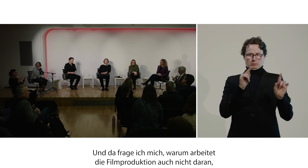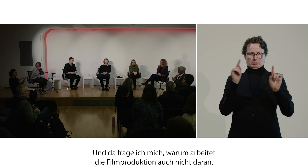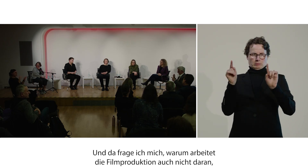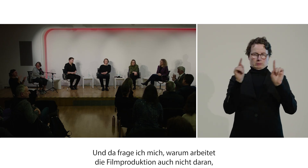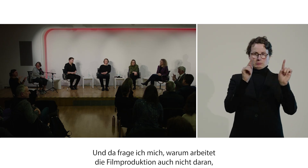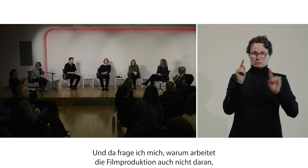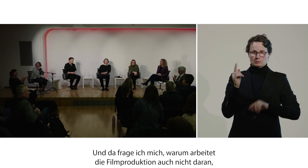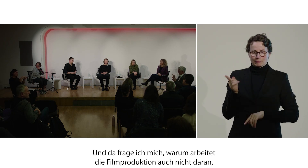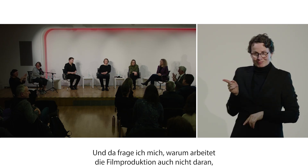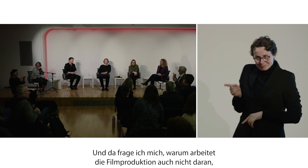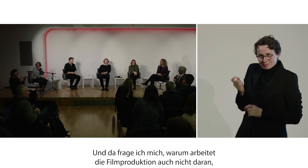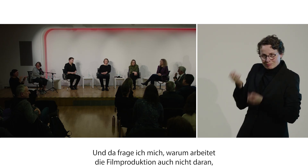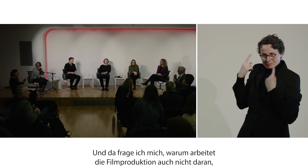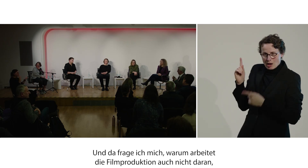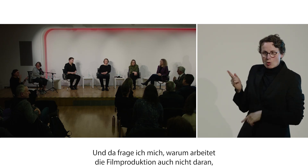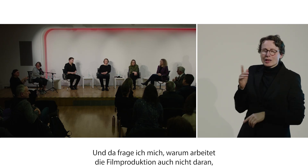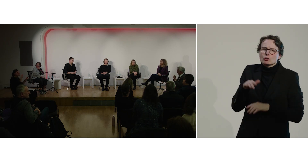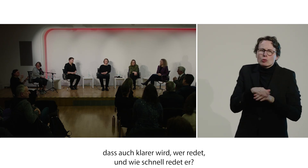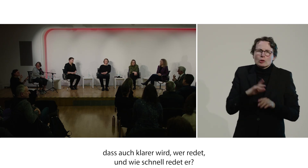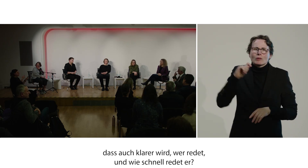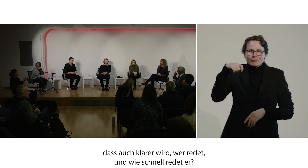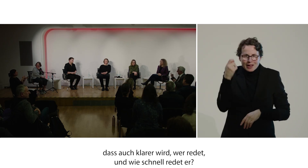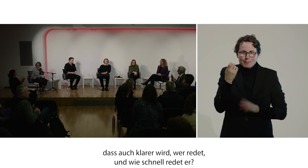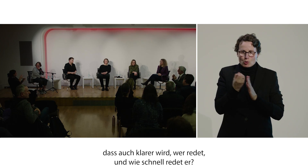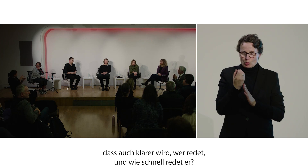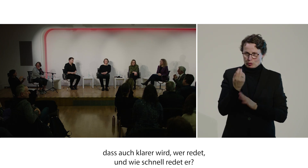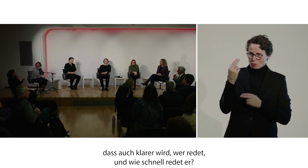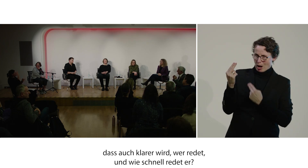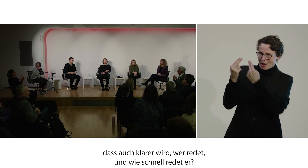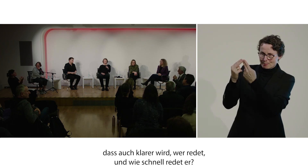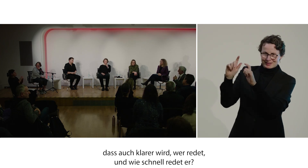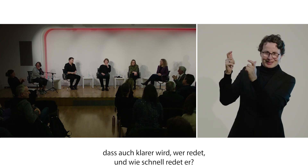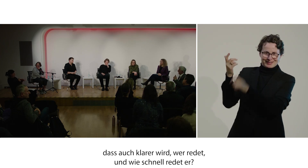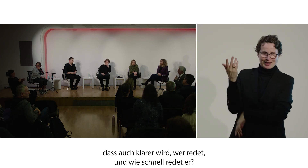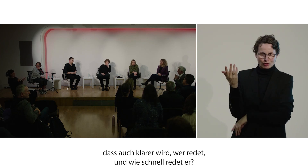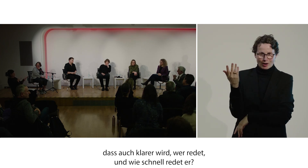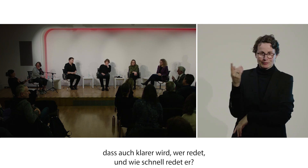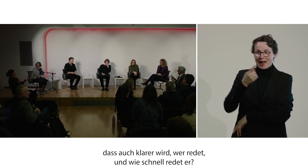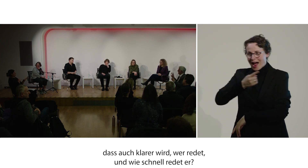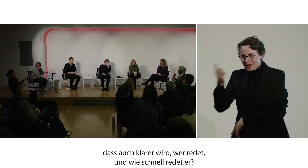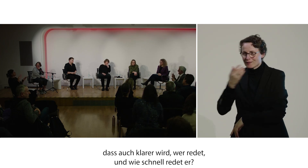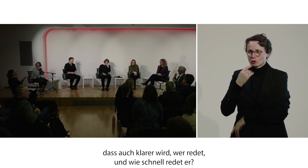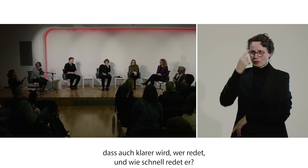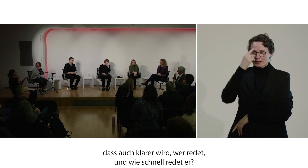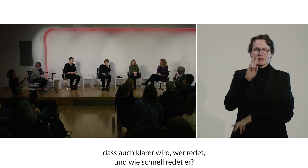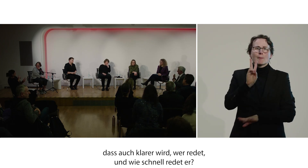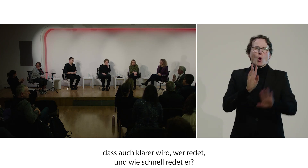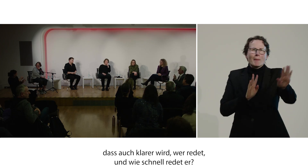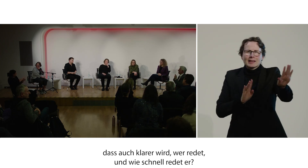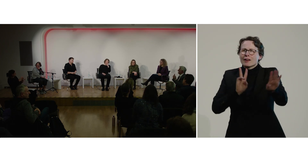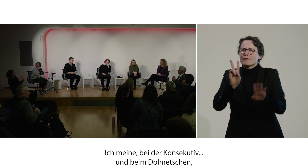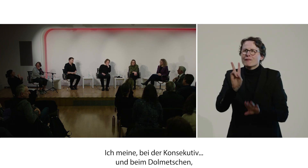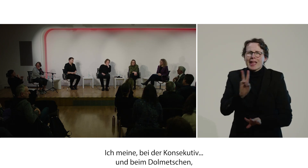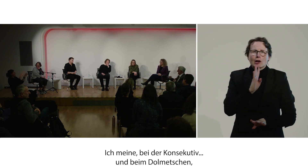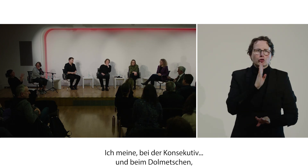arbeitet die Filmproduktion auch nicht daran, dass auch klarer wird, wer redet und wie schnell